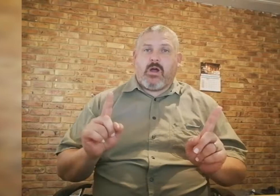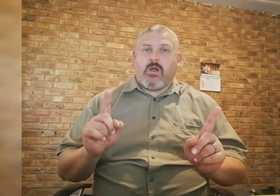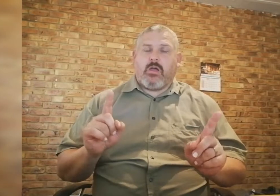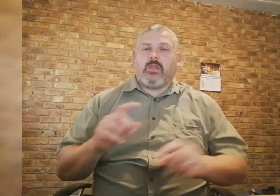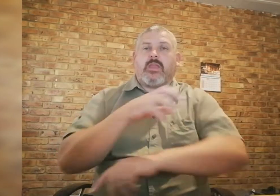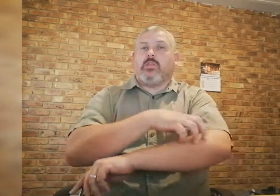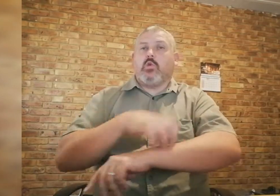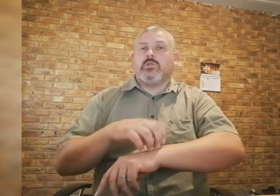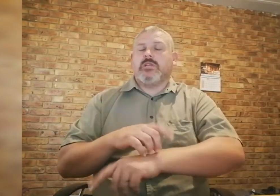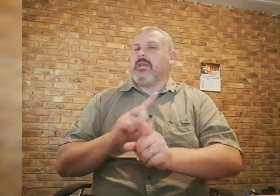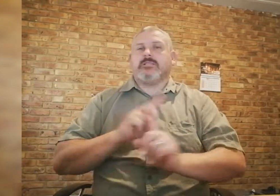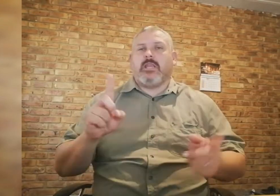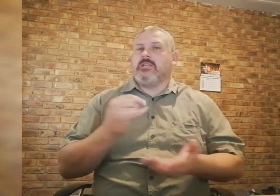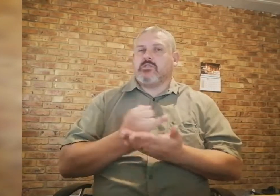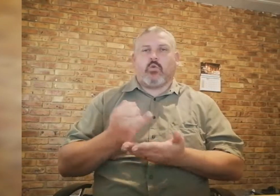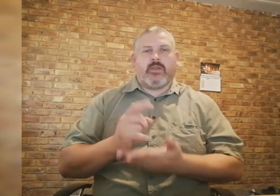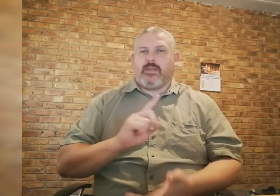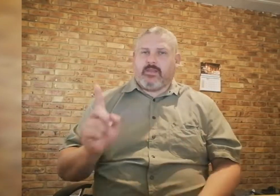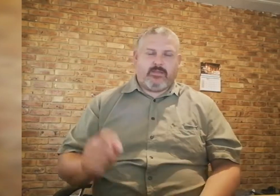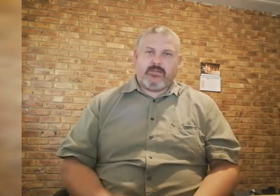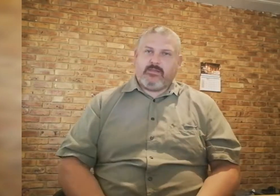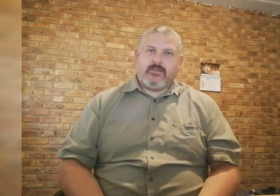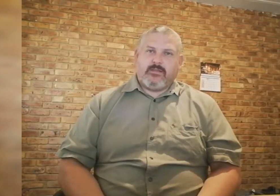Maar tattoos is nie sonde nie.